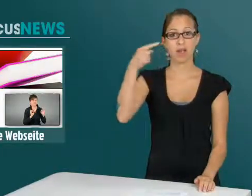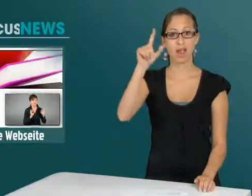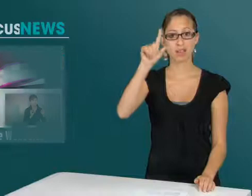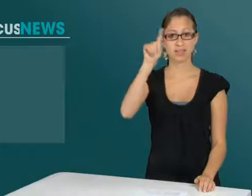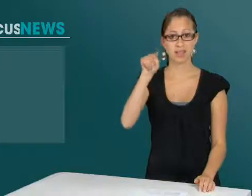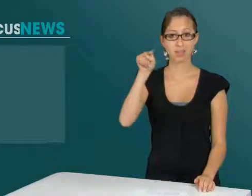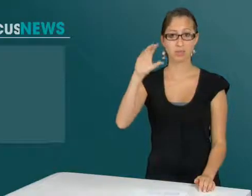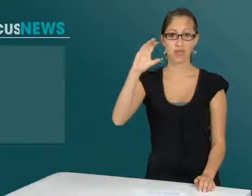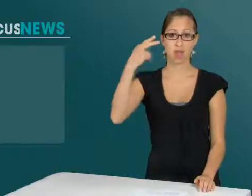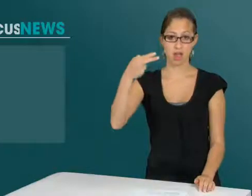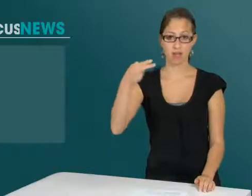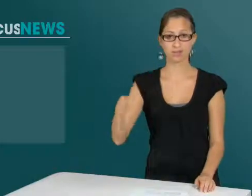ghz punkt ch